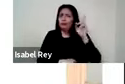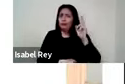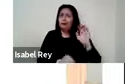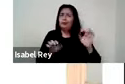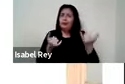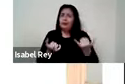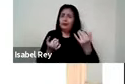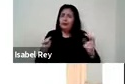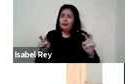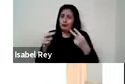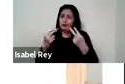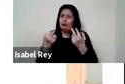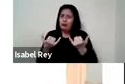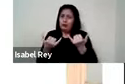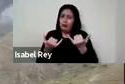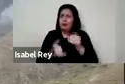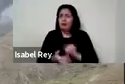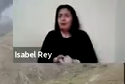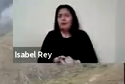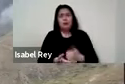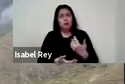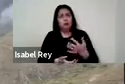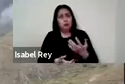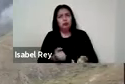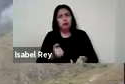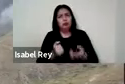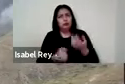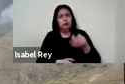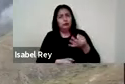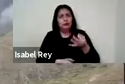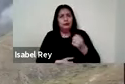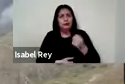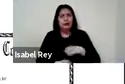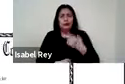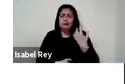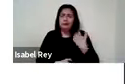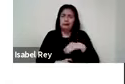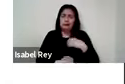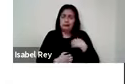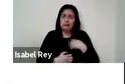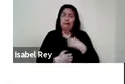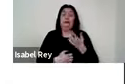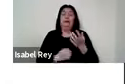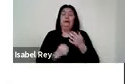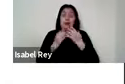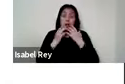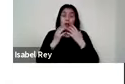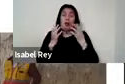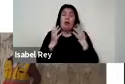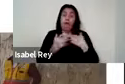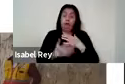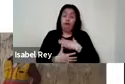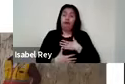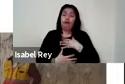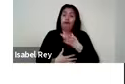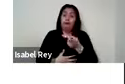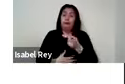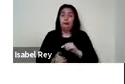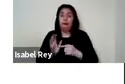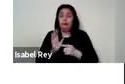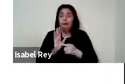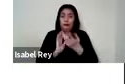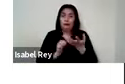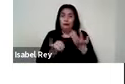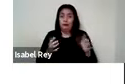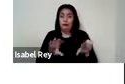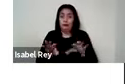están acompañando pues seguramente también han quedado muy, muy satisfechos con esta presentación que